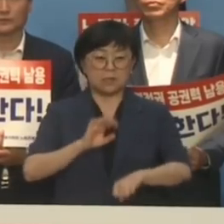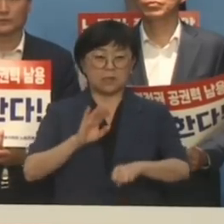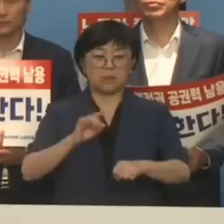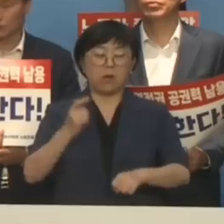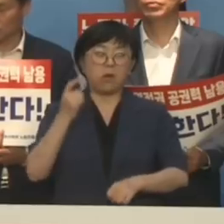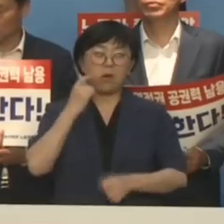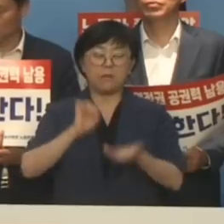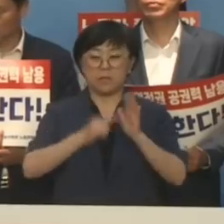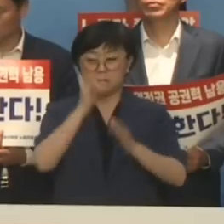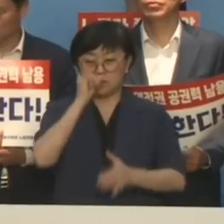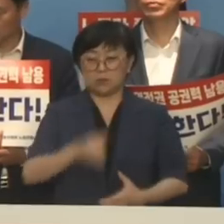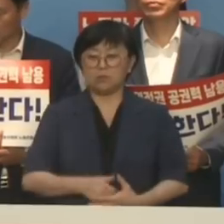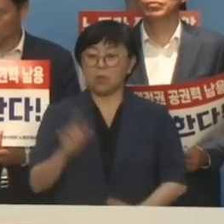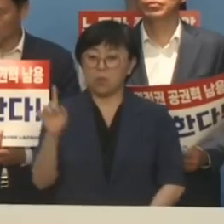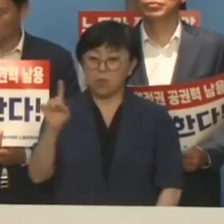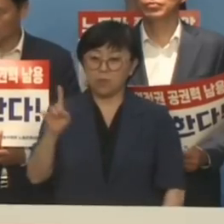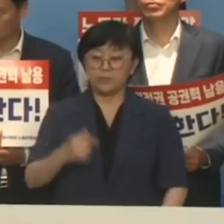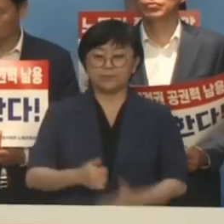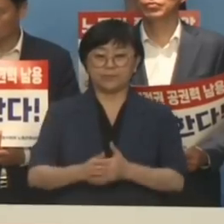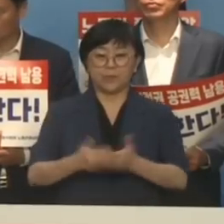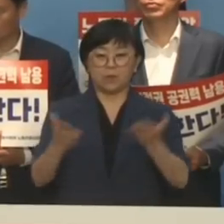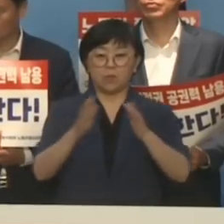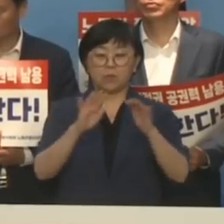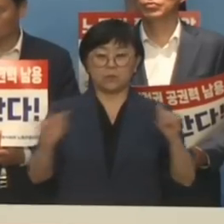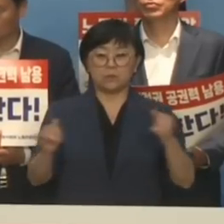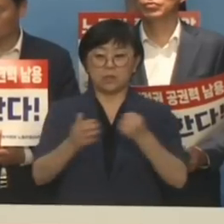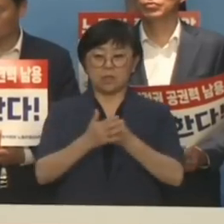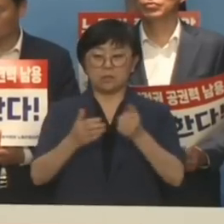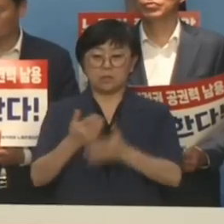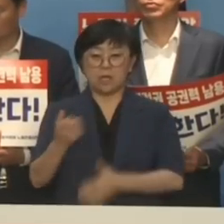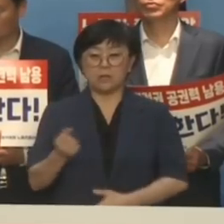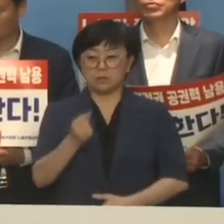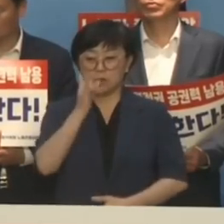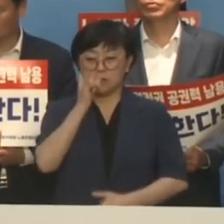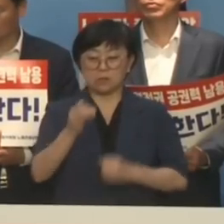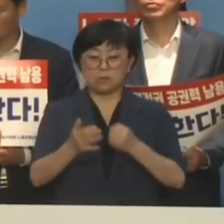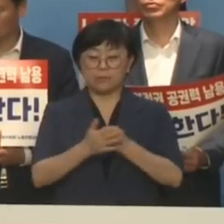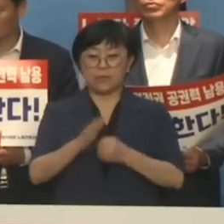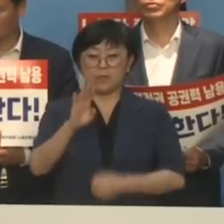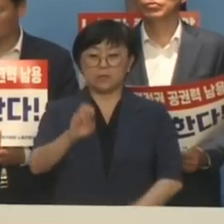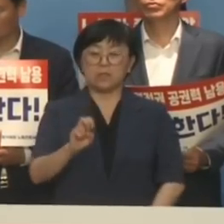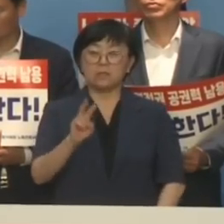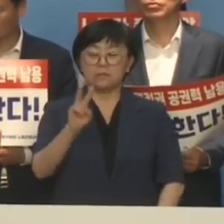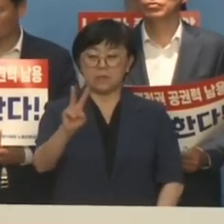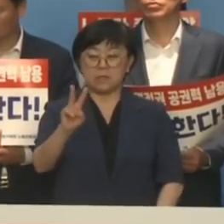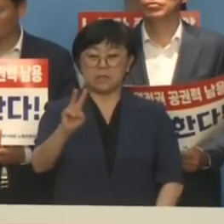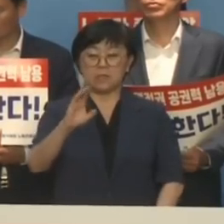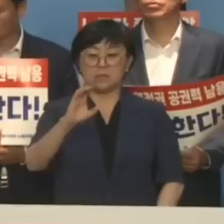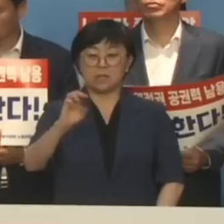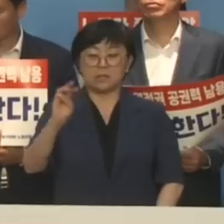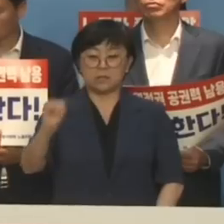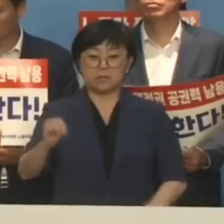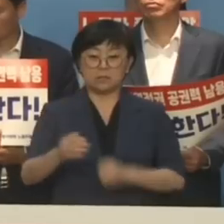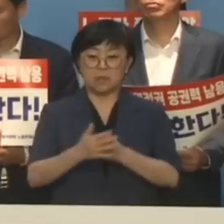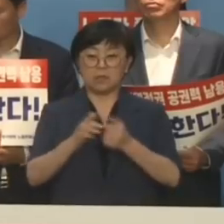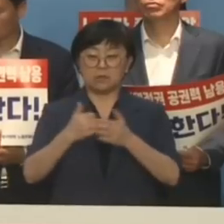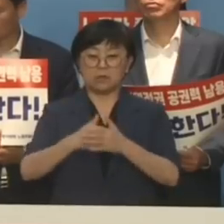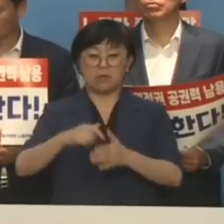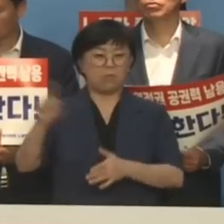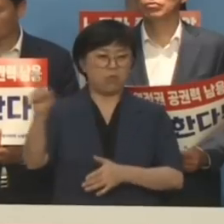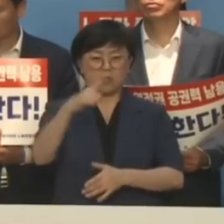있습니다. 뭐라고 얘기를 하냐면 농성자가 막눈에 소지하고 있던 42cm의